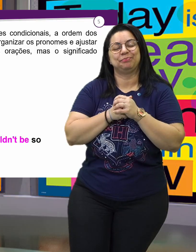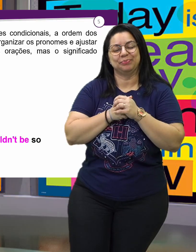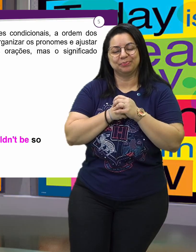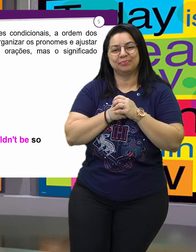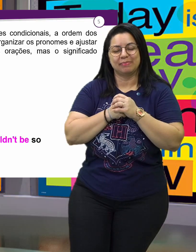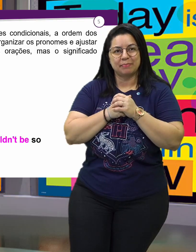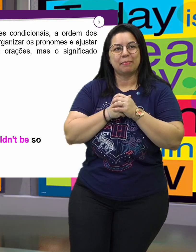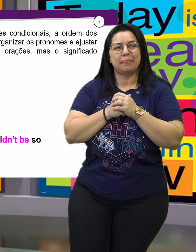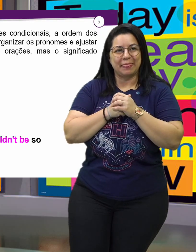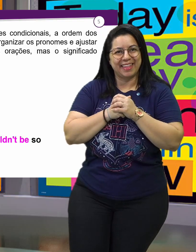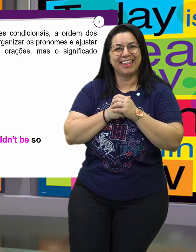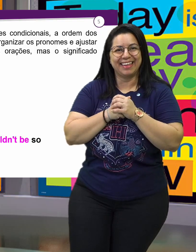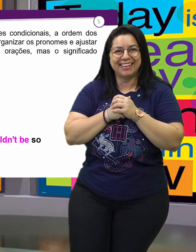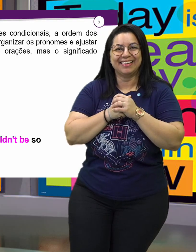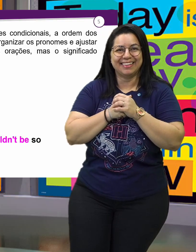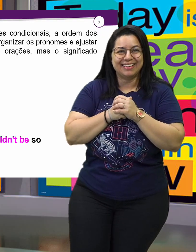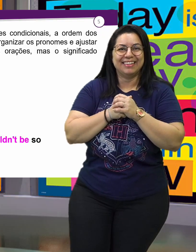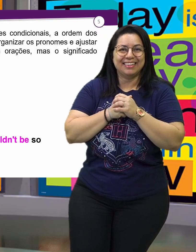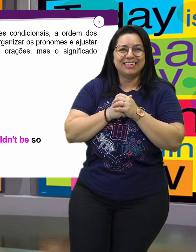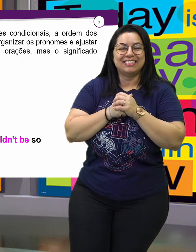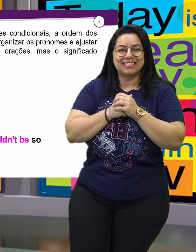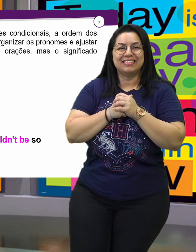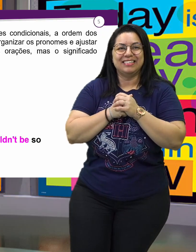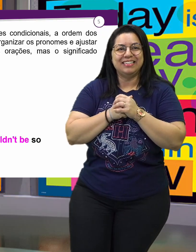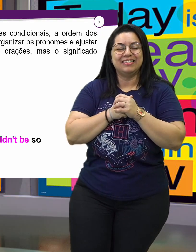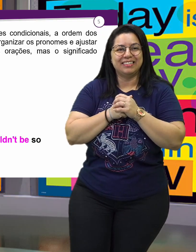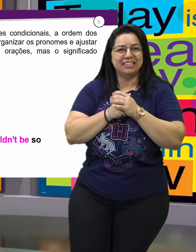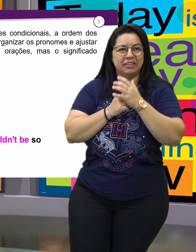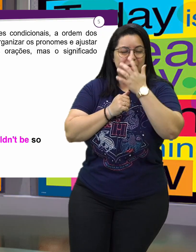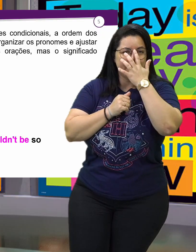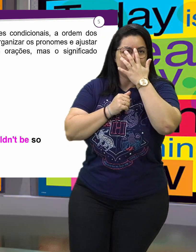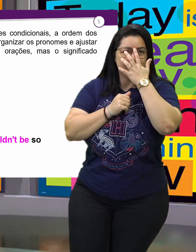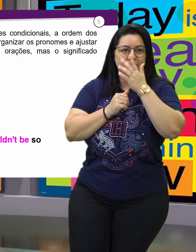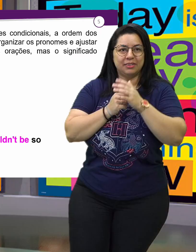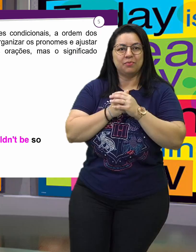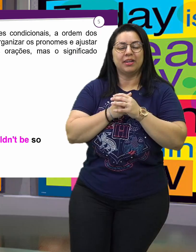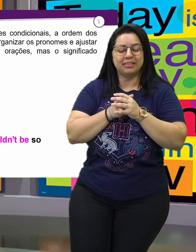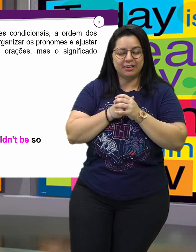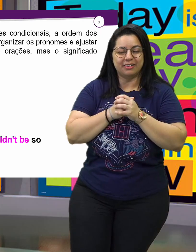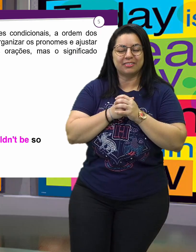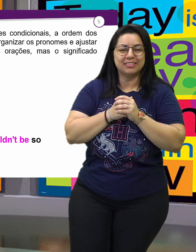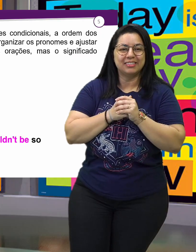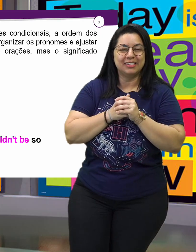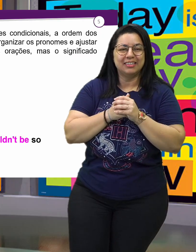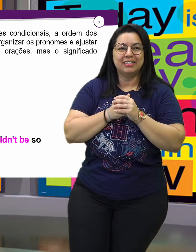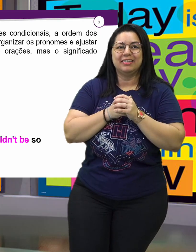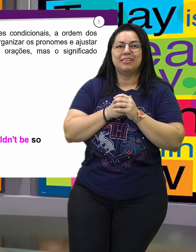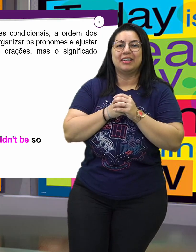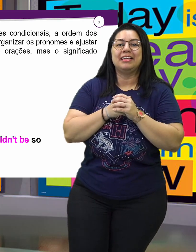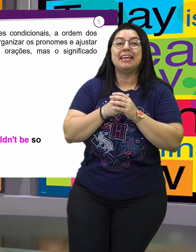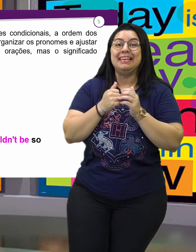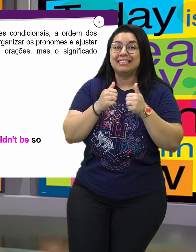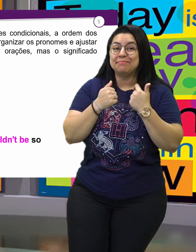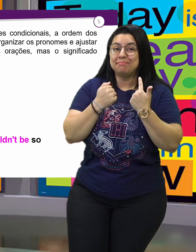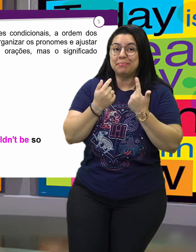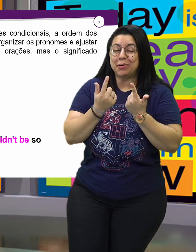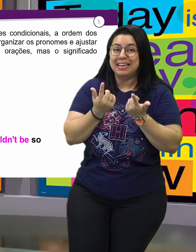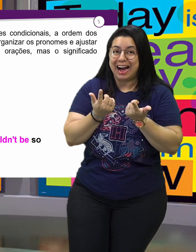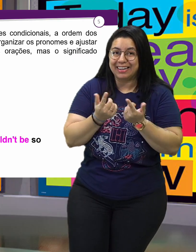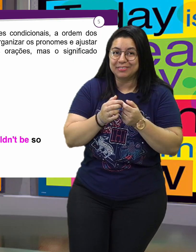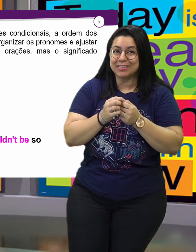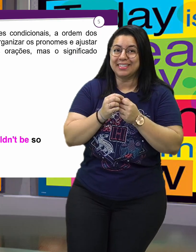esse, asse, desse modo subjuntivo, tem que saber disso. You would get wet. Isso. Aí você